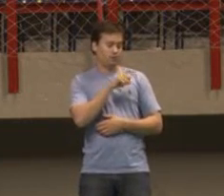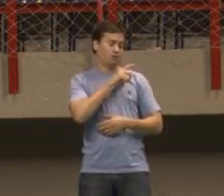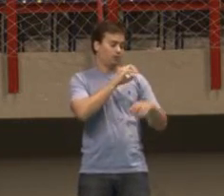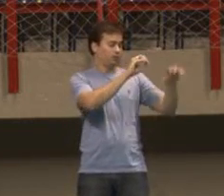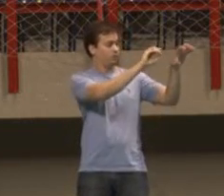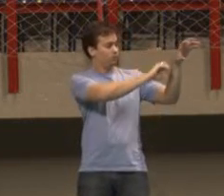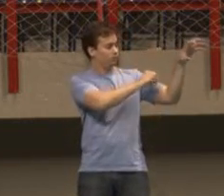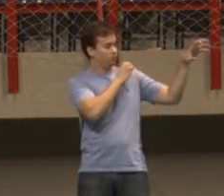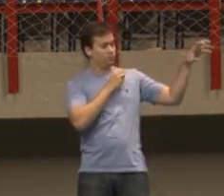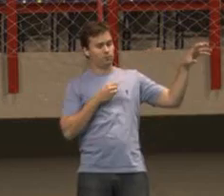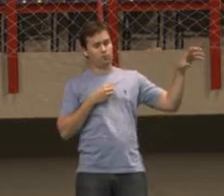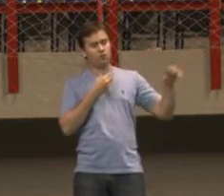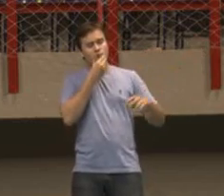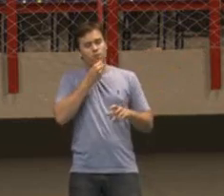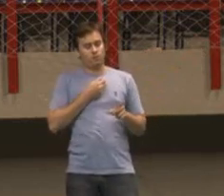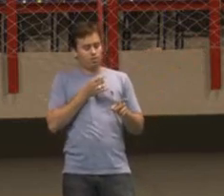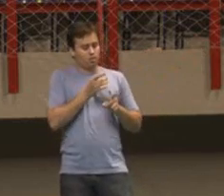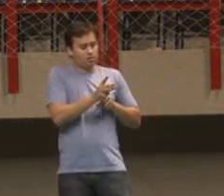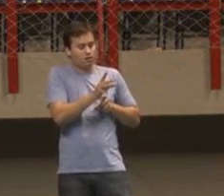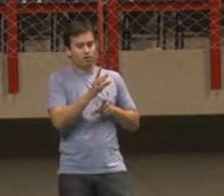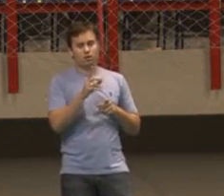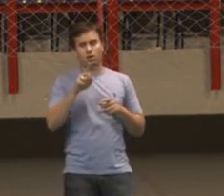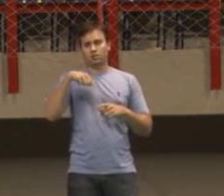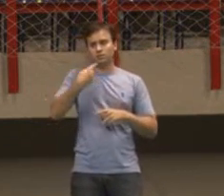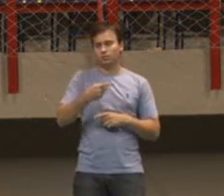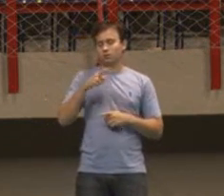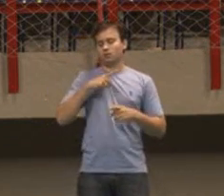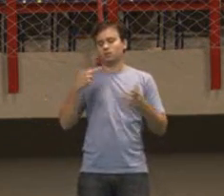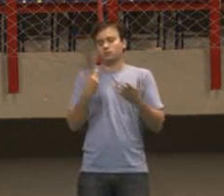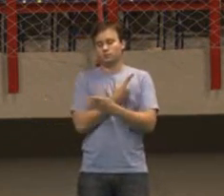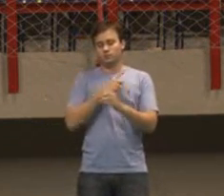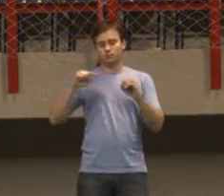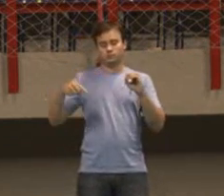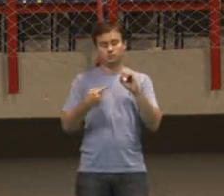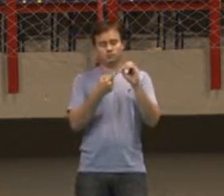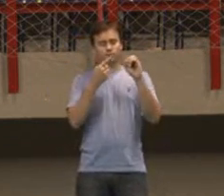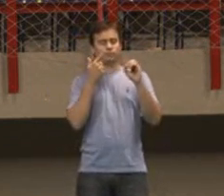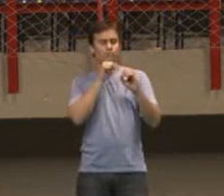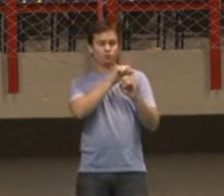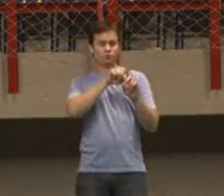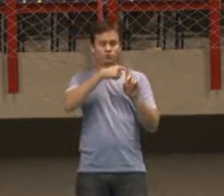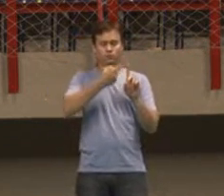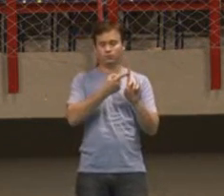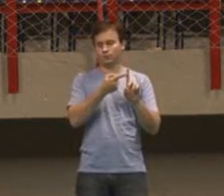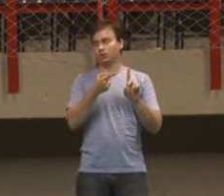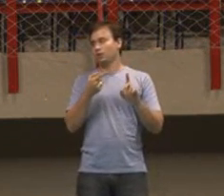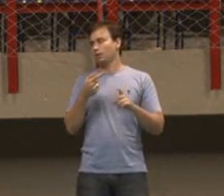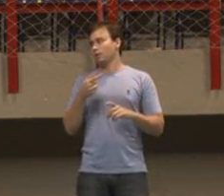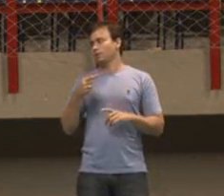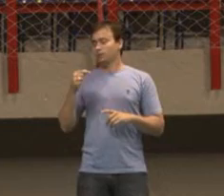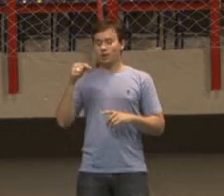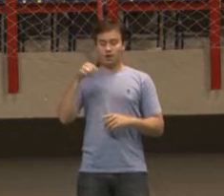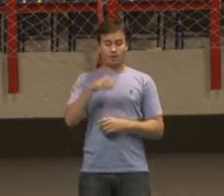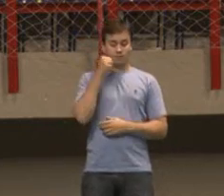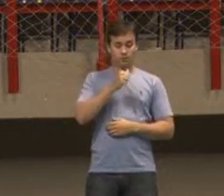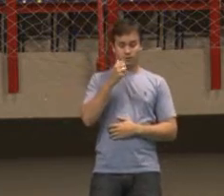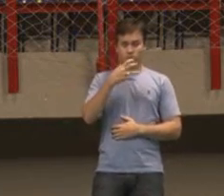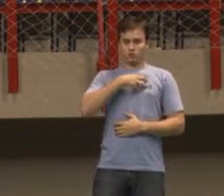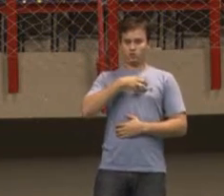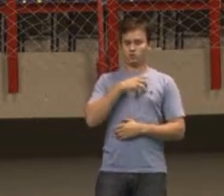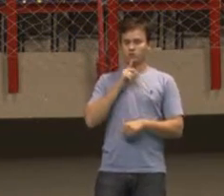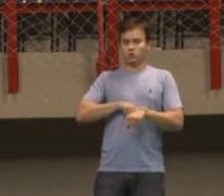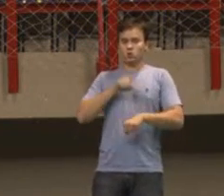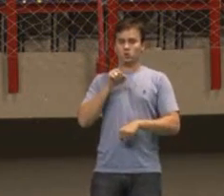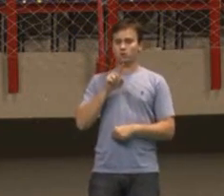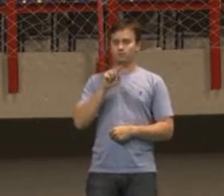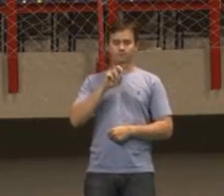ele ejaculou, houve a concepção, hoje houve a fecundação, cariogamia. Ela já sente isso, pessoal? Não.